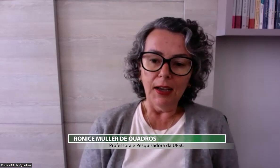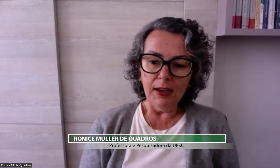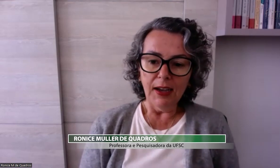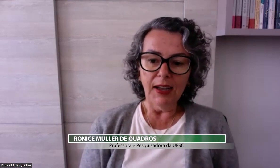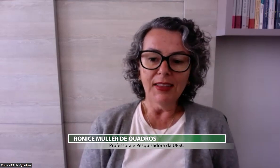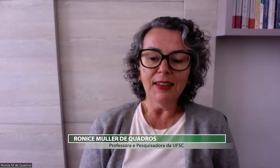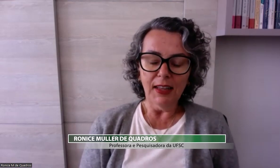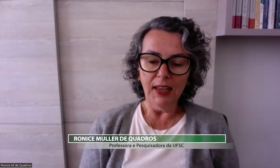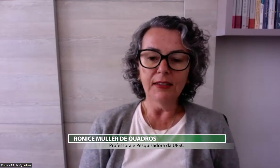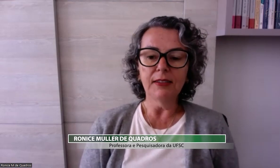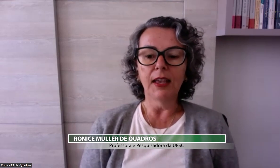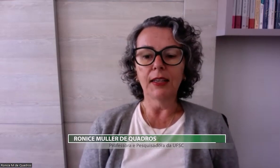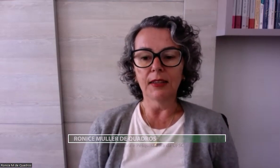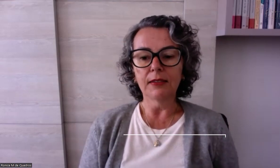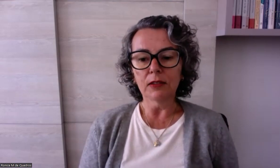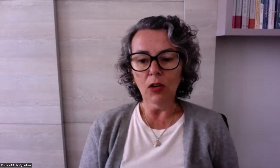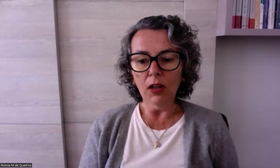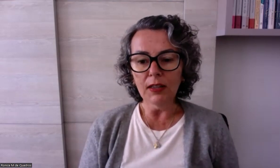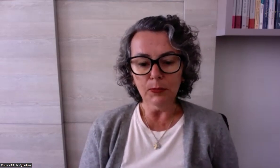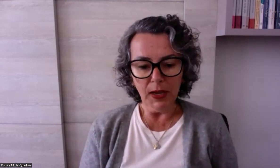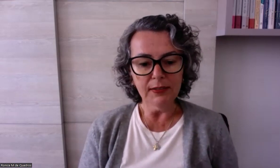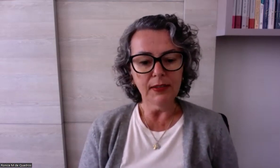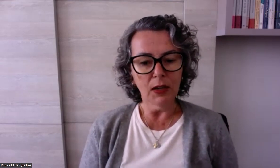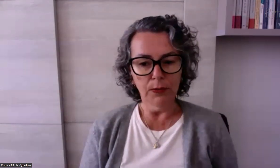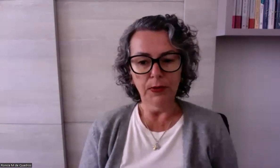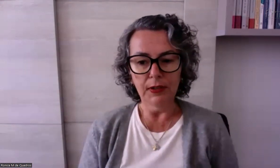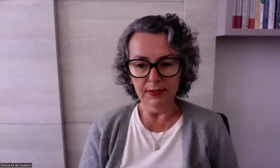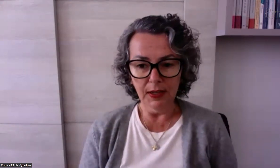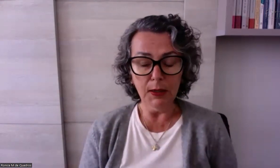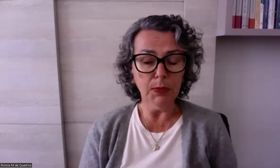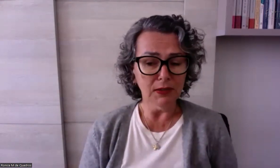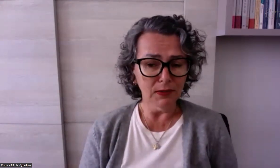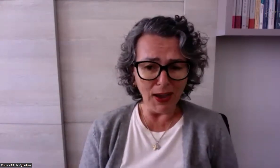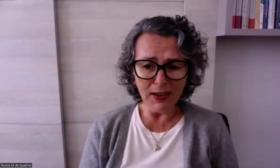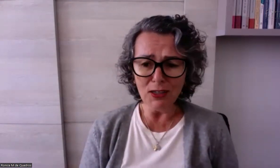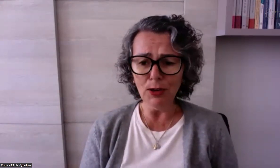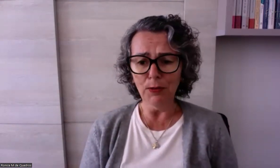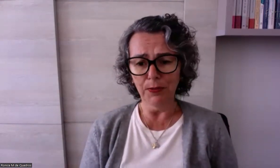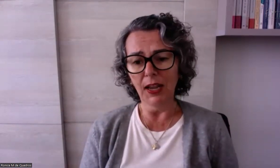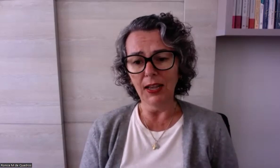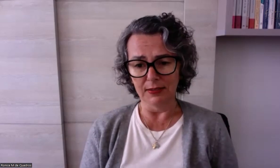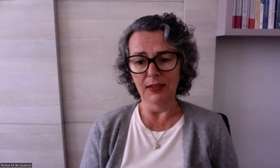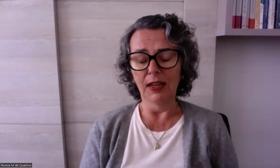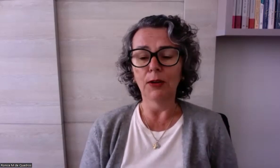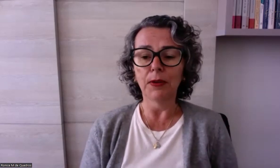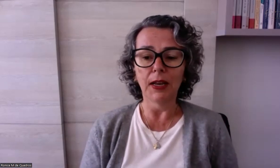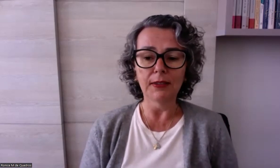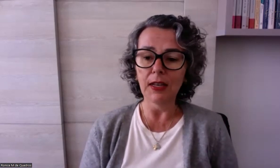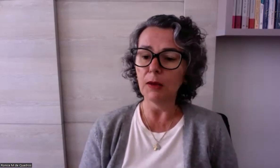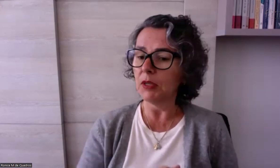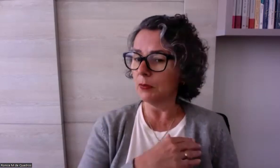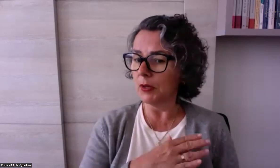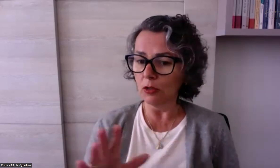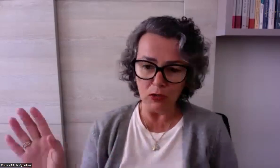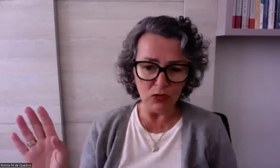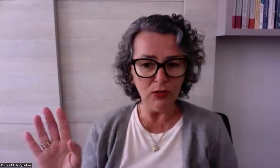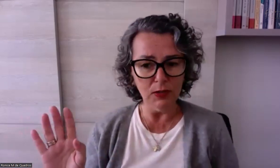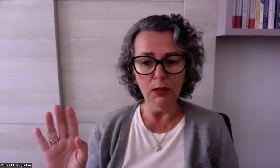a tendência é que as escolas passem a oferecer libras vários já oferecem né oferecem libras para todos os